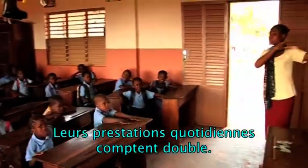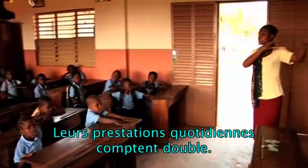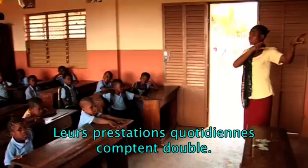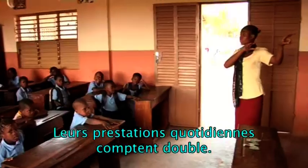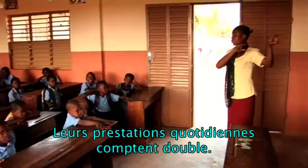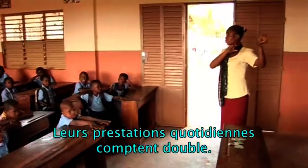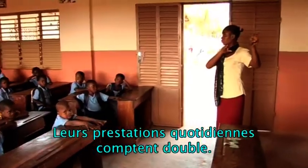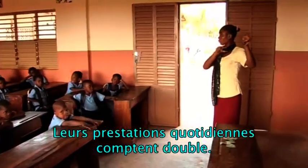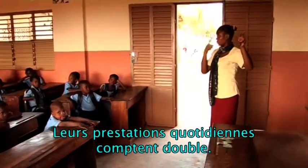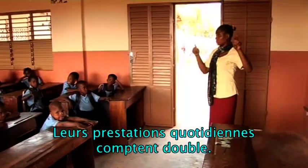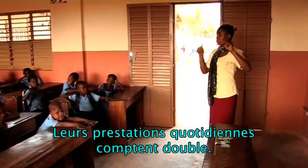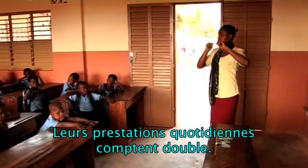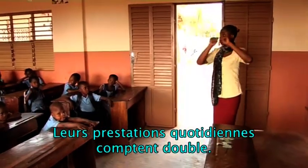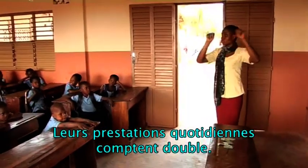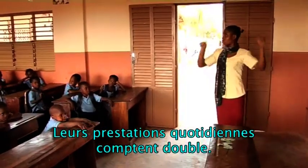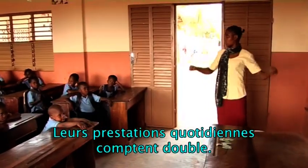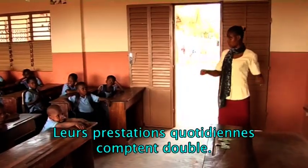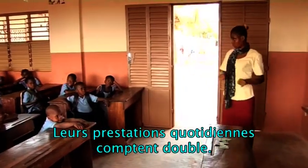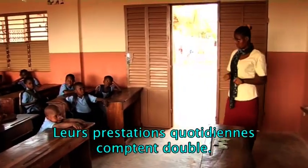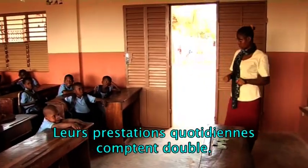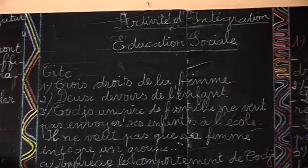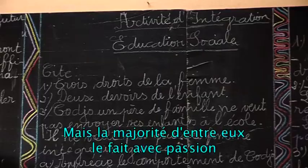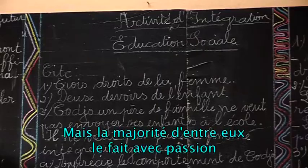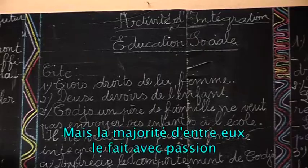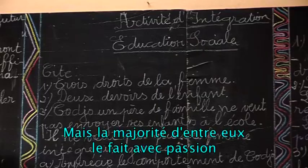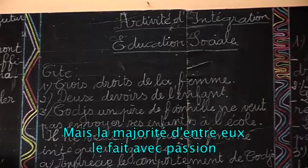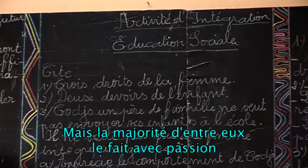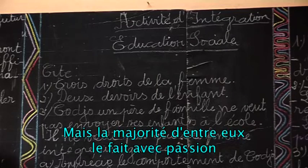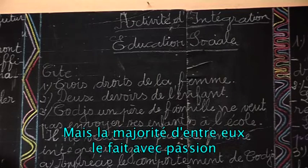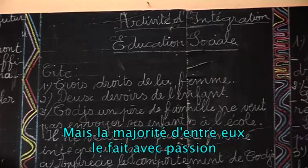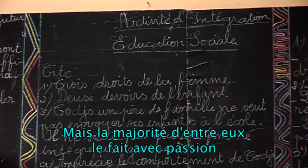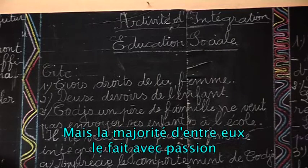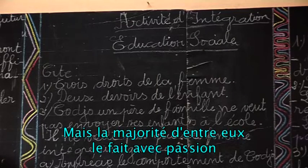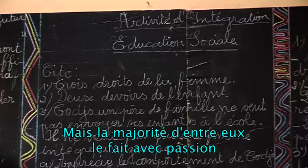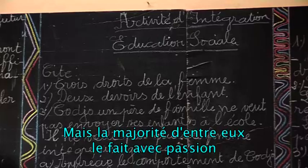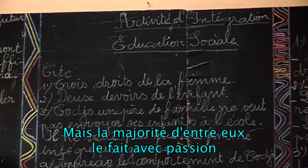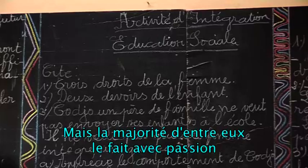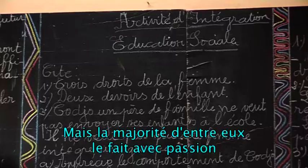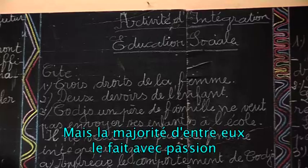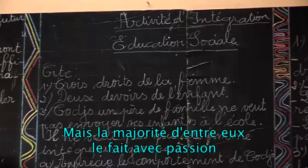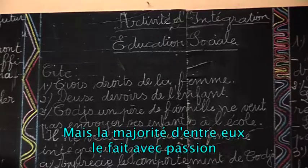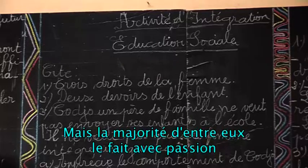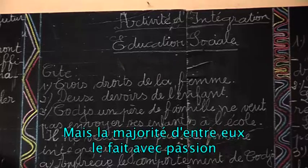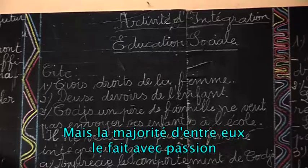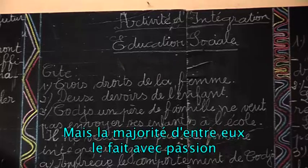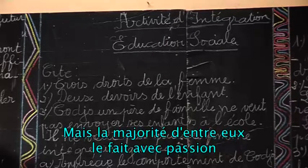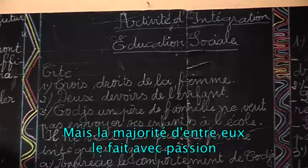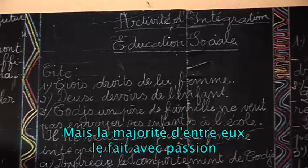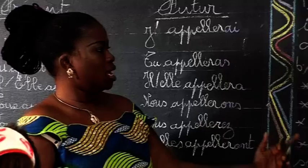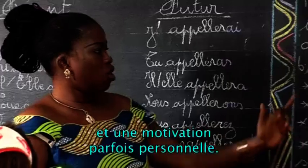prestations quotidiennes, comme au Scrabble, comptent double, mais la majorité d'entre eux le fait avec une réelle passion et une motivation